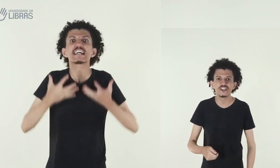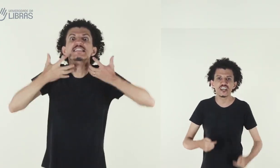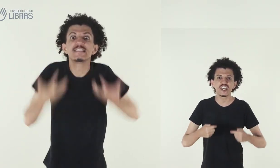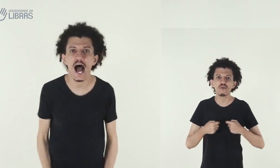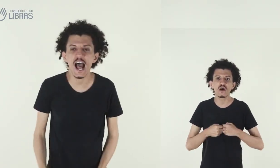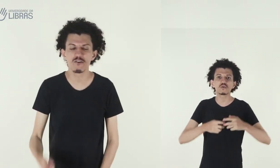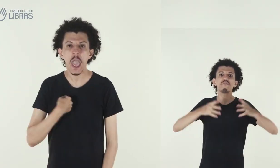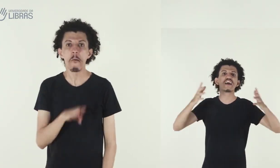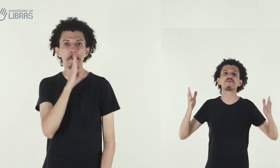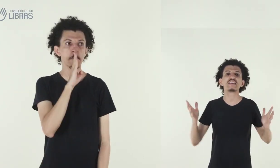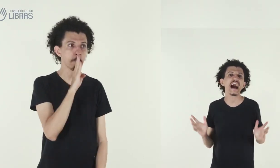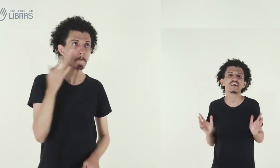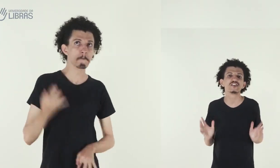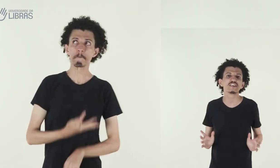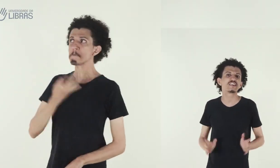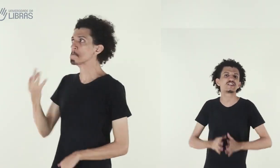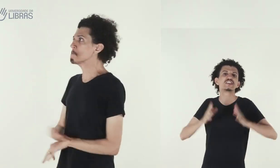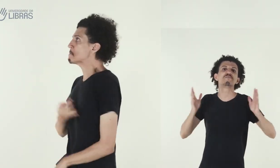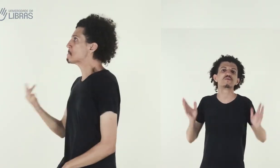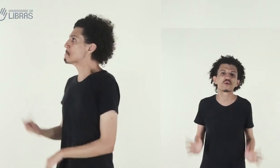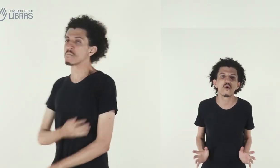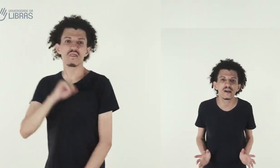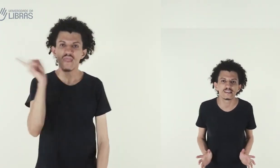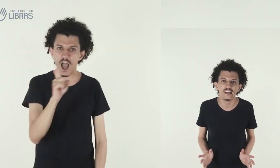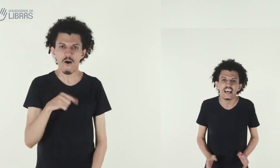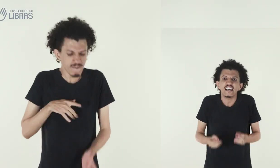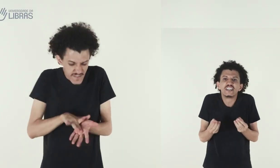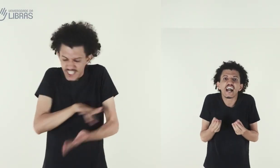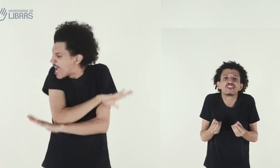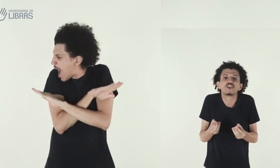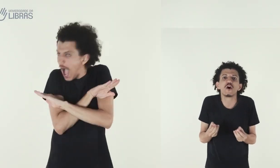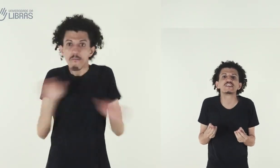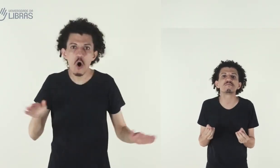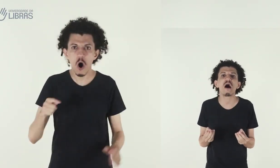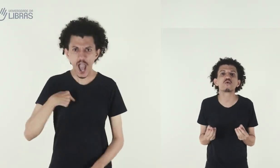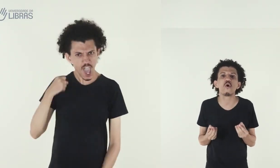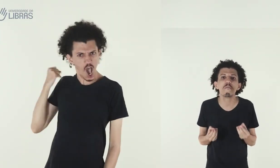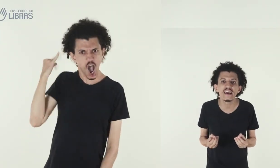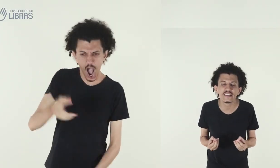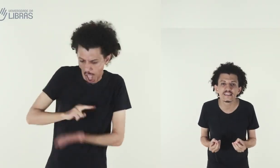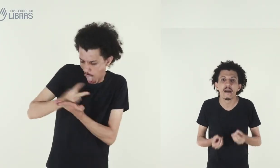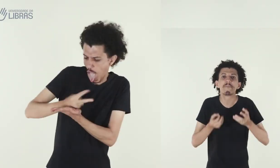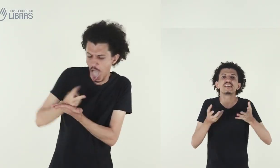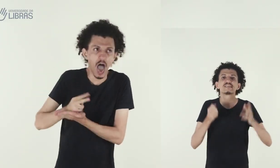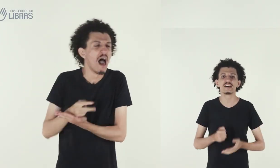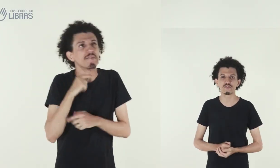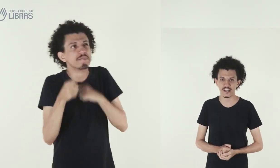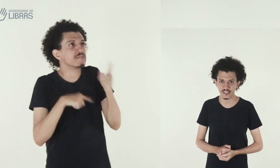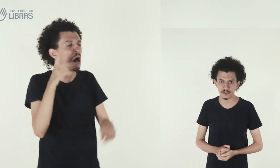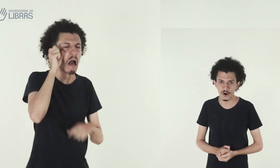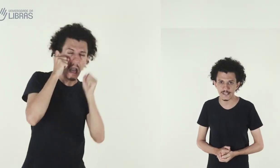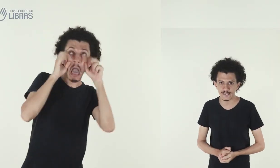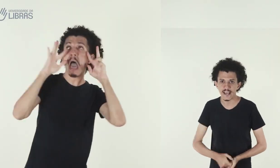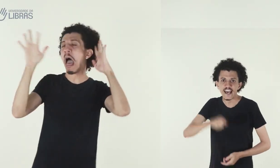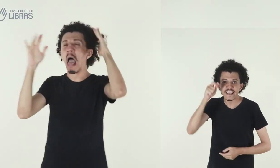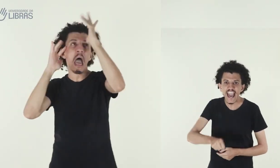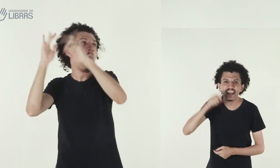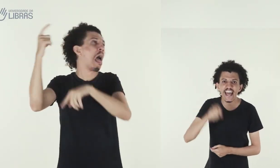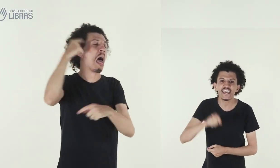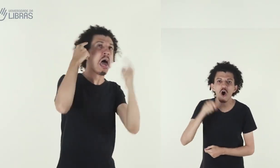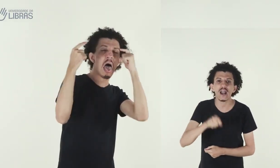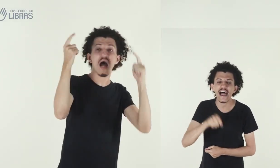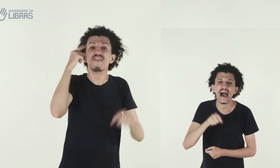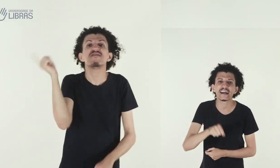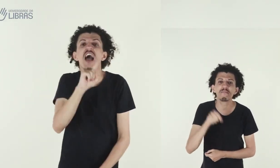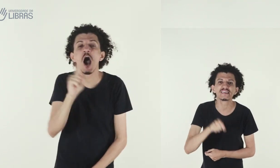Chega de fingir que eu não tô vendo nada disso, esse tipo de coisa. Chega de noites mal dormidas pensando nessas coisas.